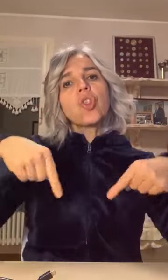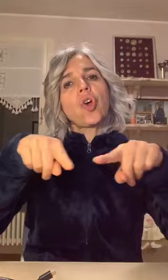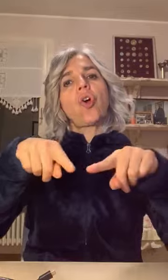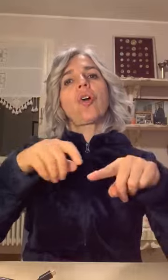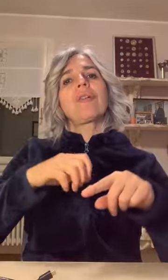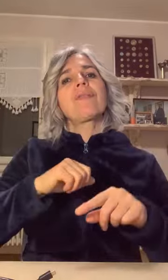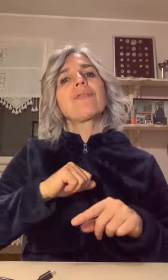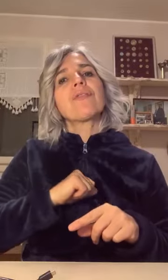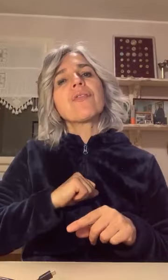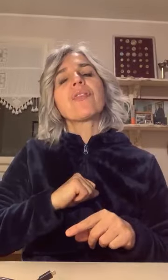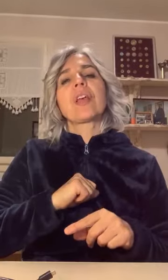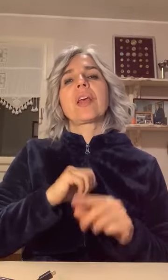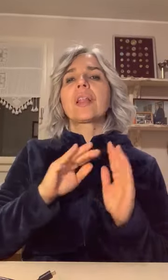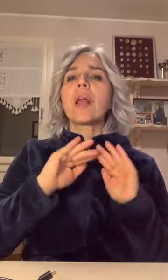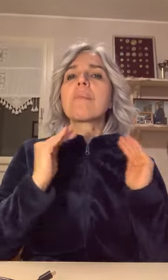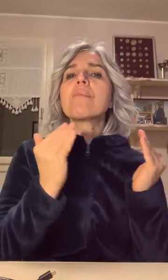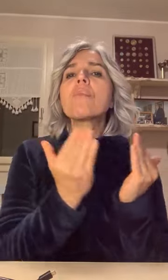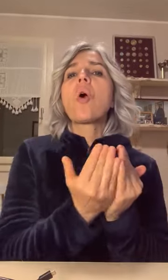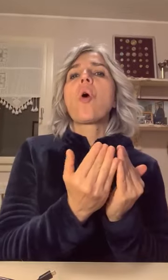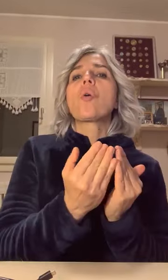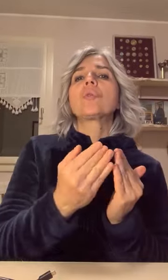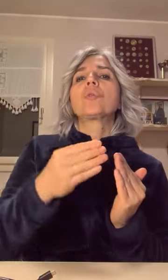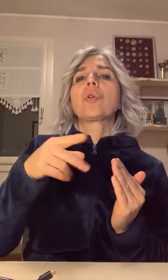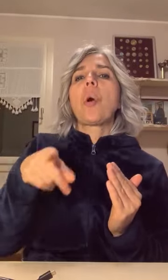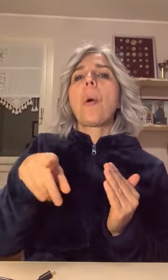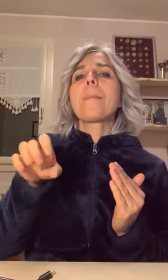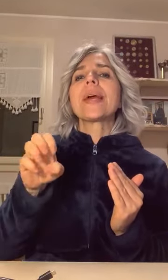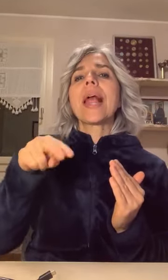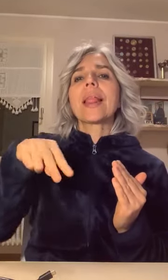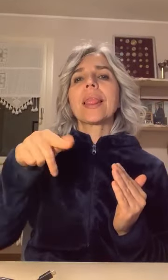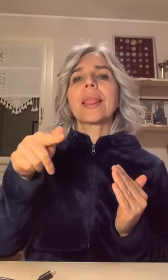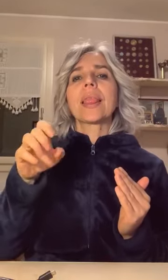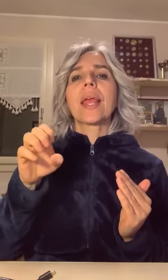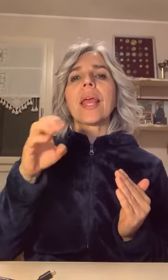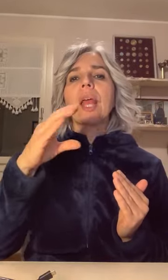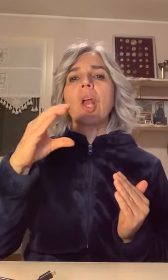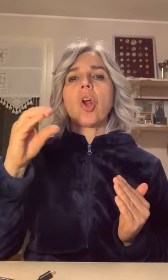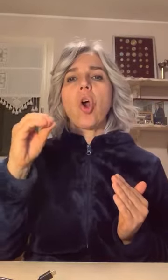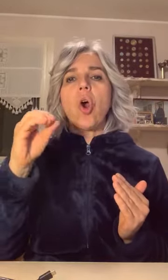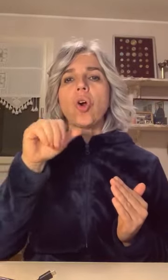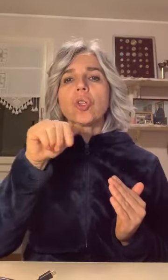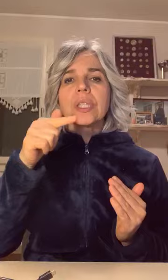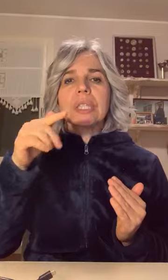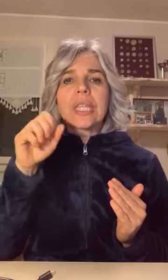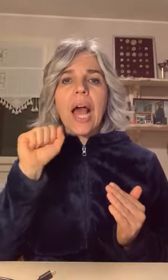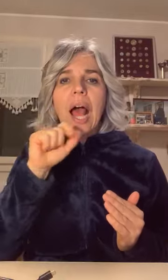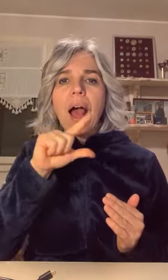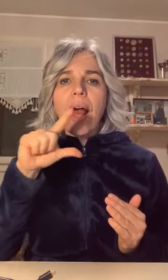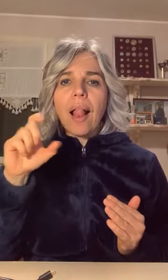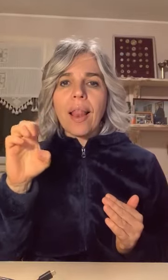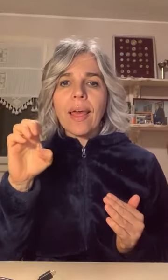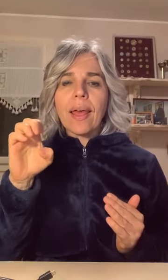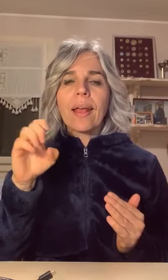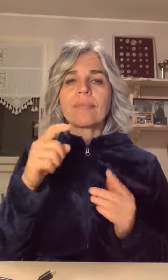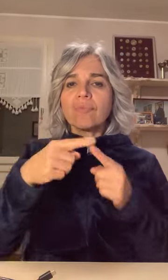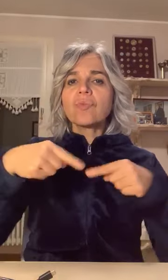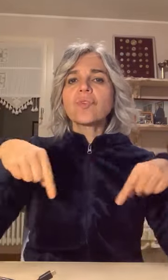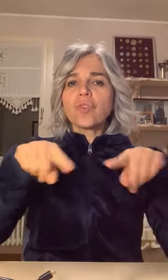mondo pentecostale, quando ci salutiamo con la pace, perché Gesù ci ha detto che quando entrate in una casa